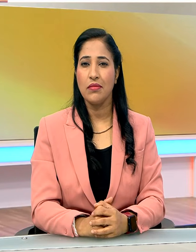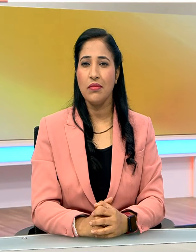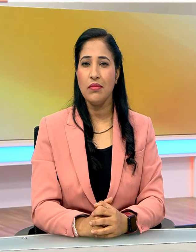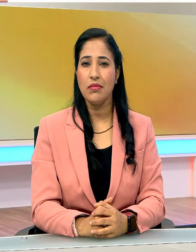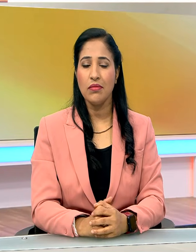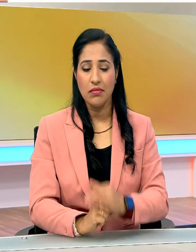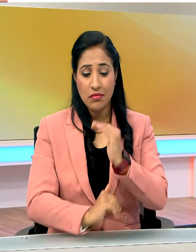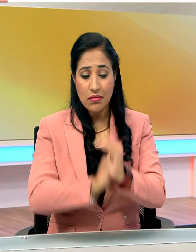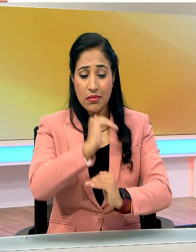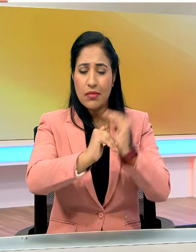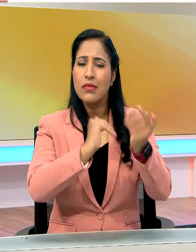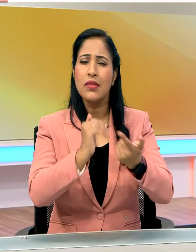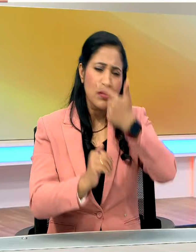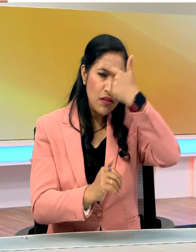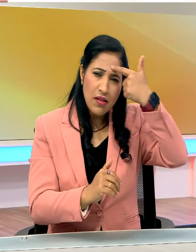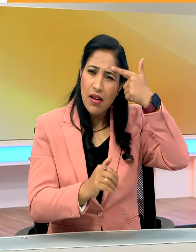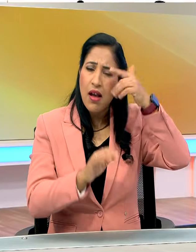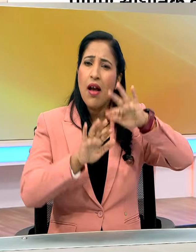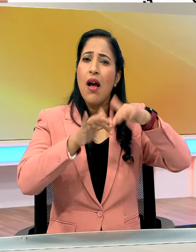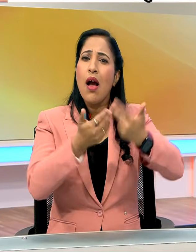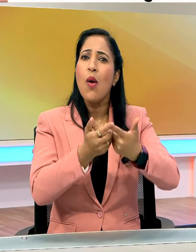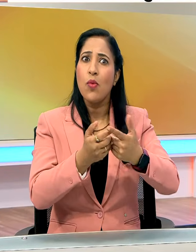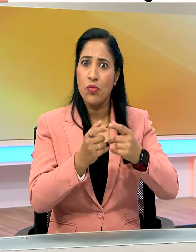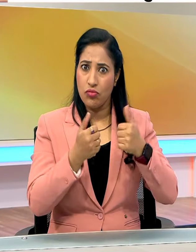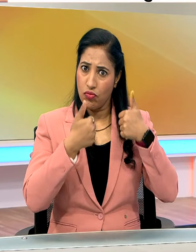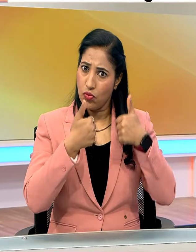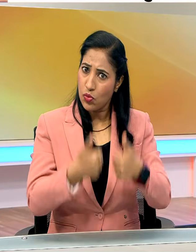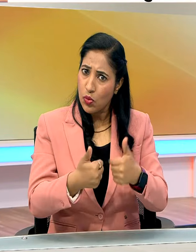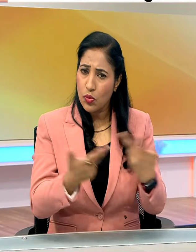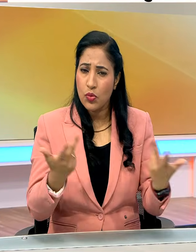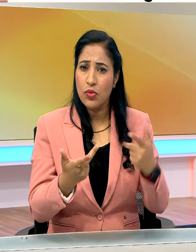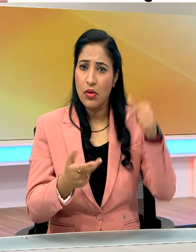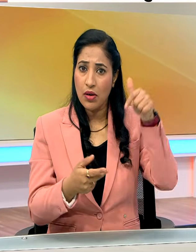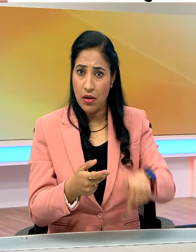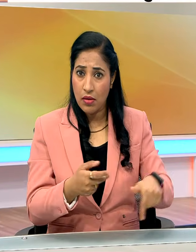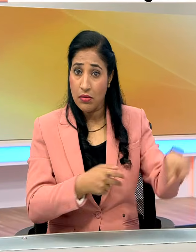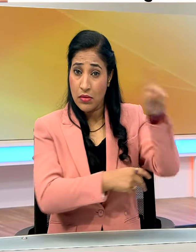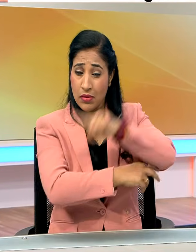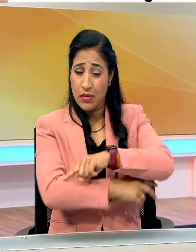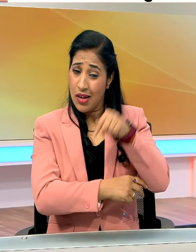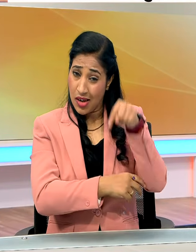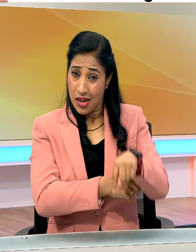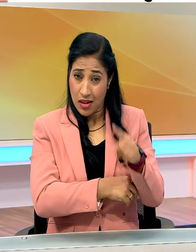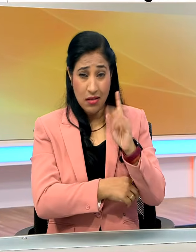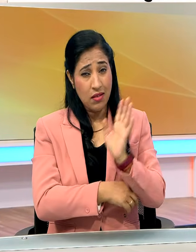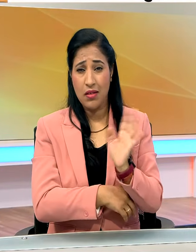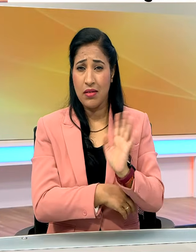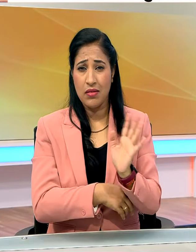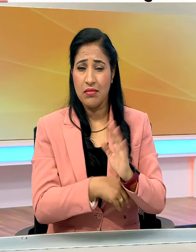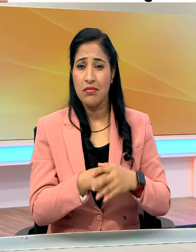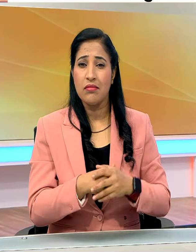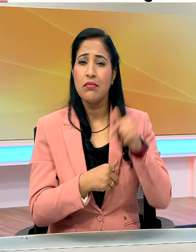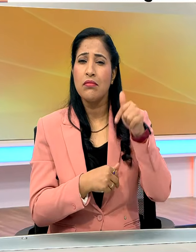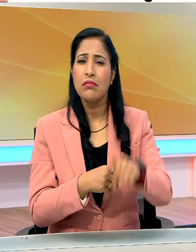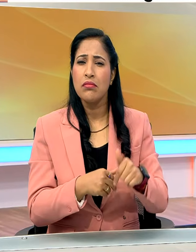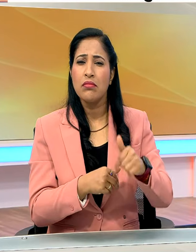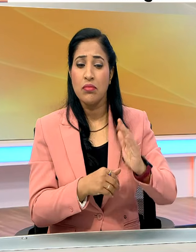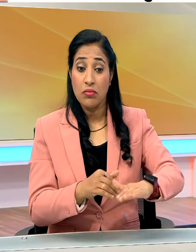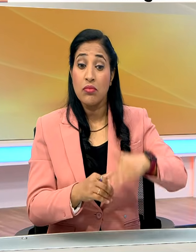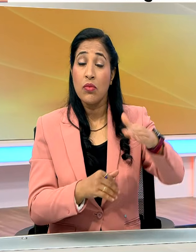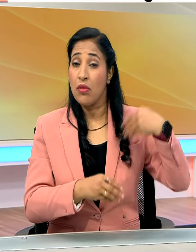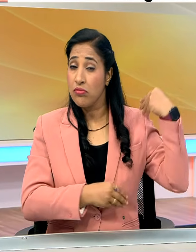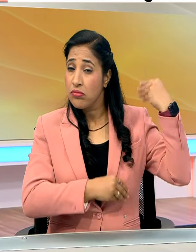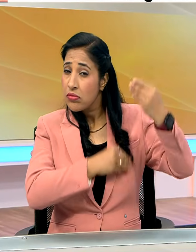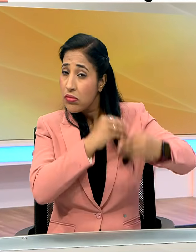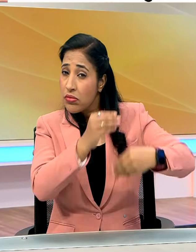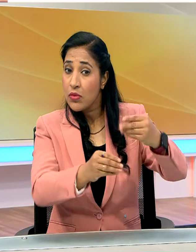ये विकास की भाग्य रेखाएं सिर्फ आज की सुविधाएं नहीं है, ये आने वाली पीढ़ियों